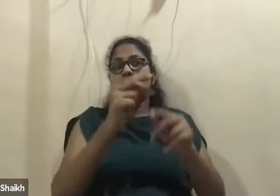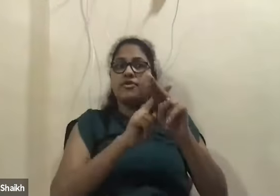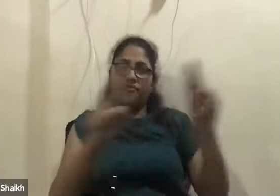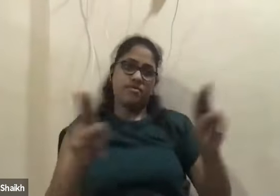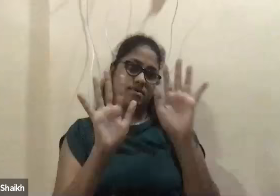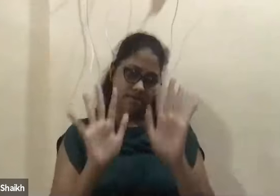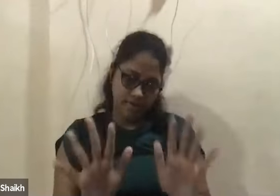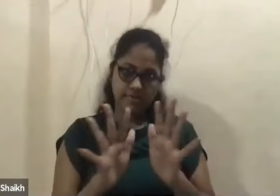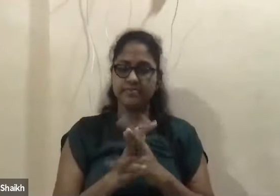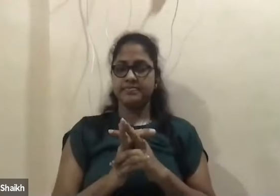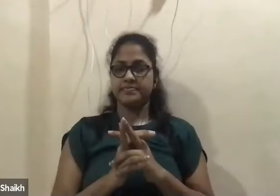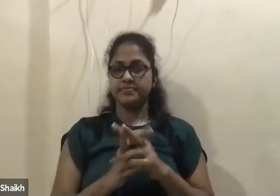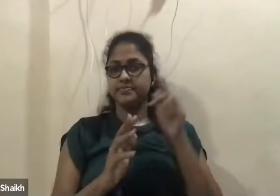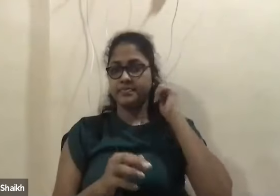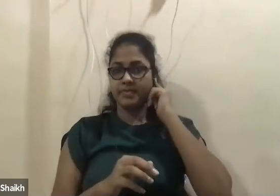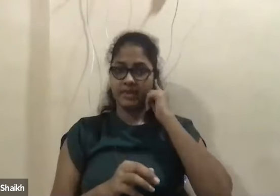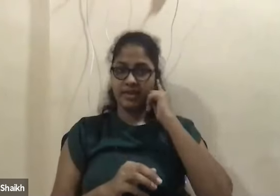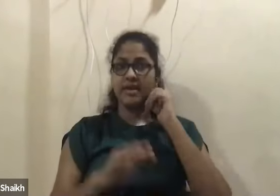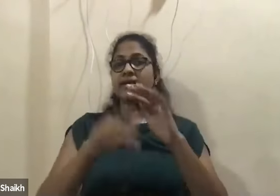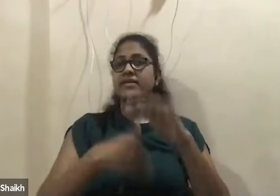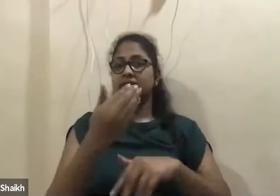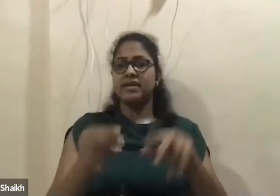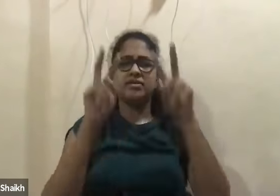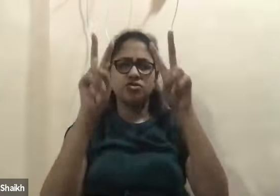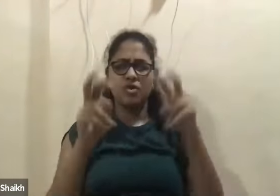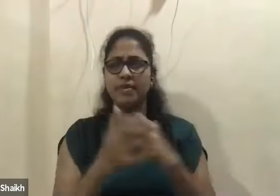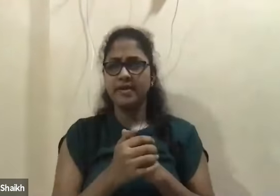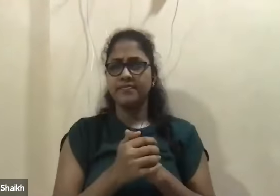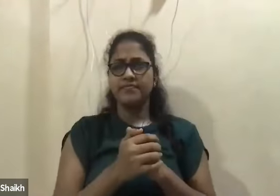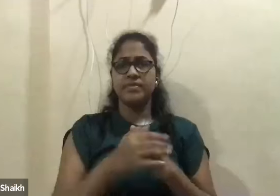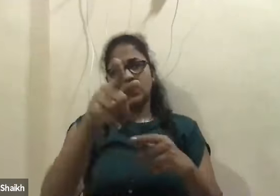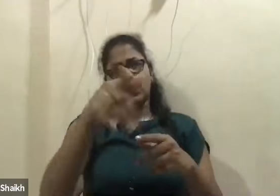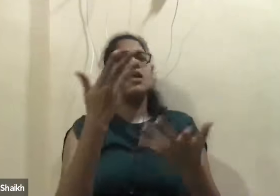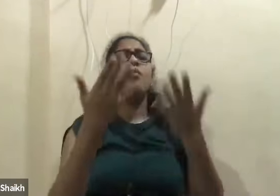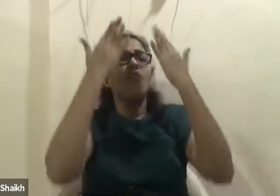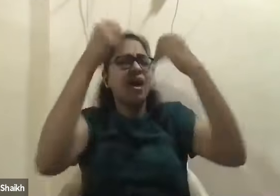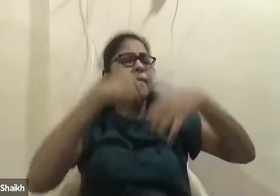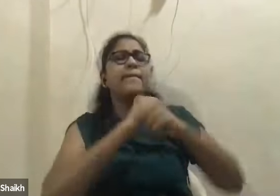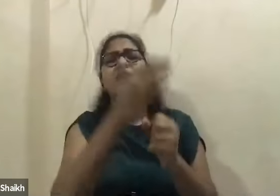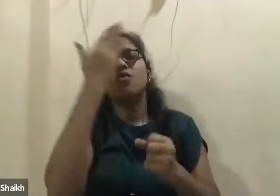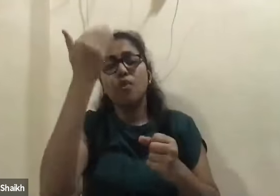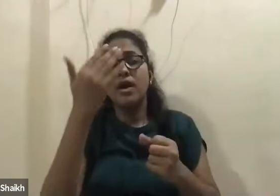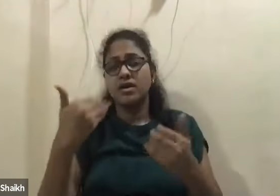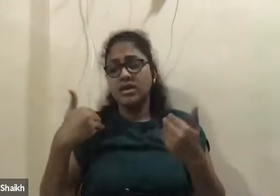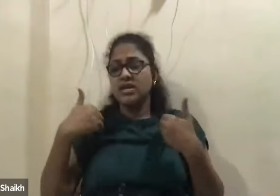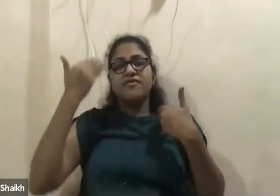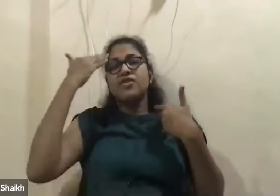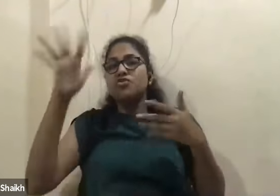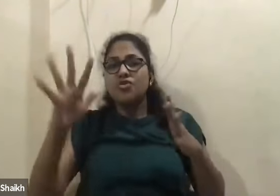दूसरी चीज है कि ये तो आपने क्यों बना रहे हैं में आप बिल्कुल बोल सकते हैं कि वो मुझे अपने फ्यूचर का पता नहीं है, मैं इसलिए अपने बच्चे